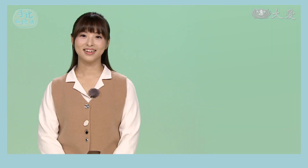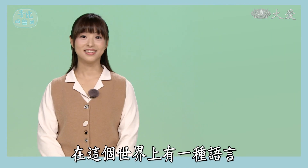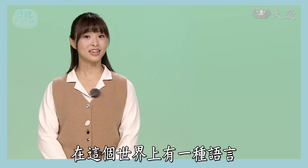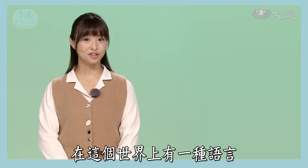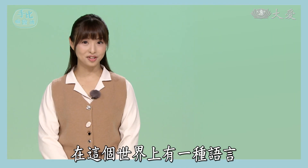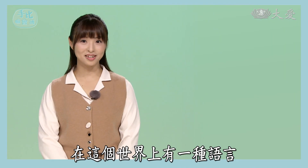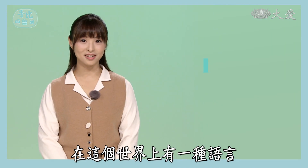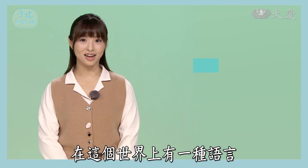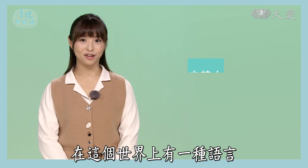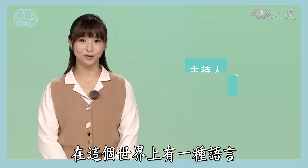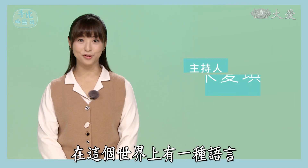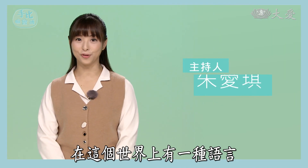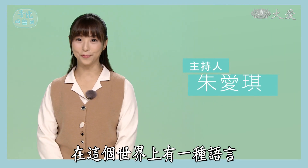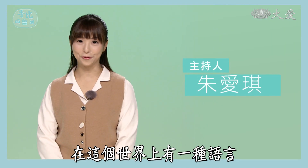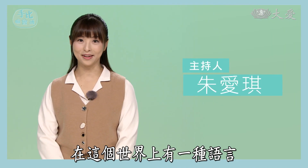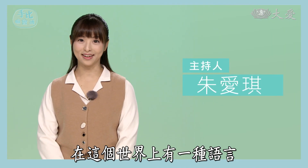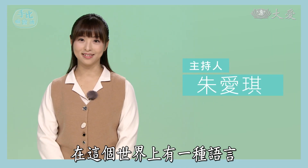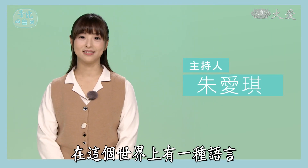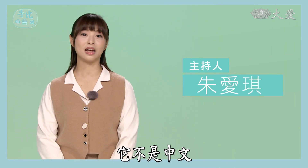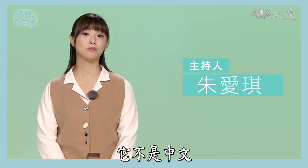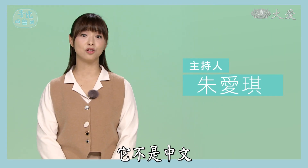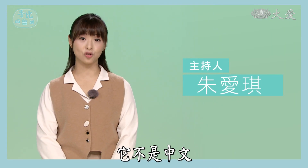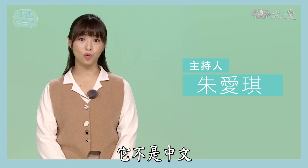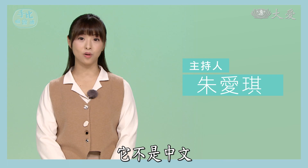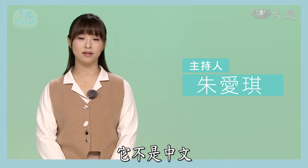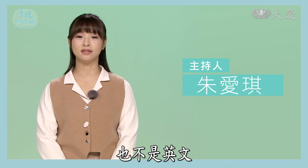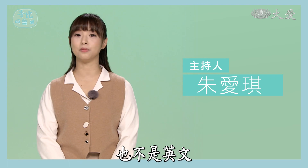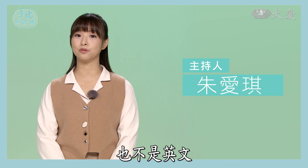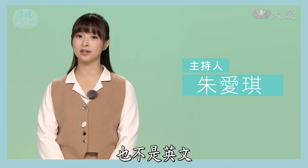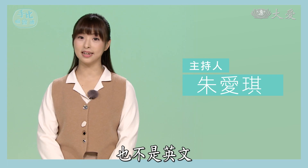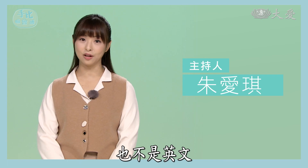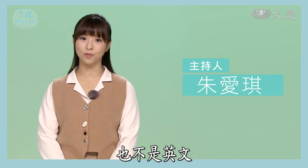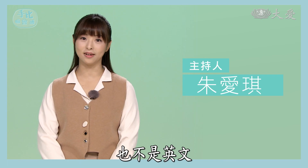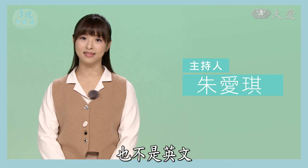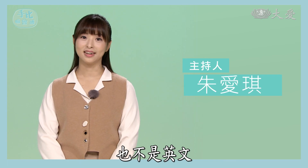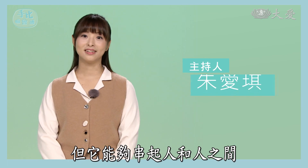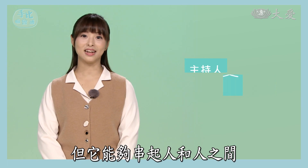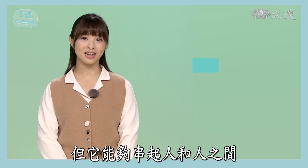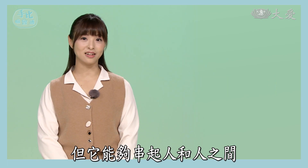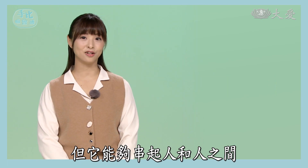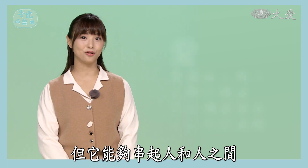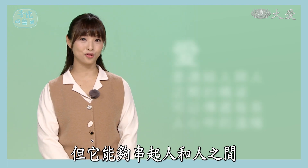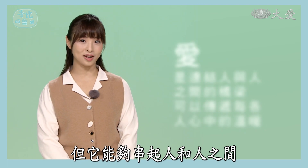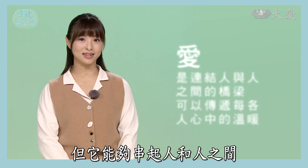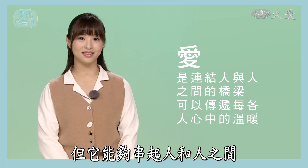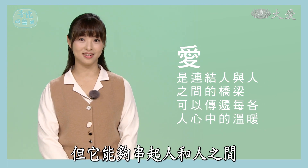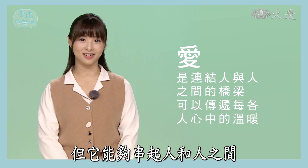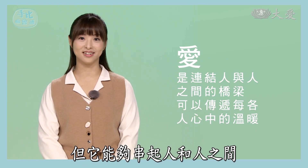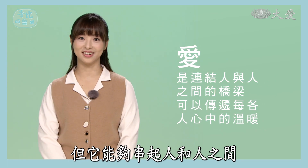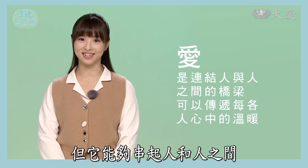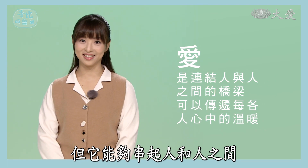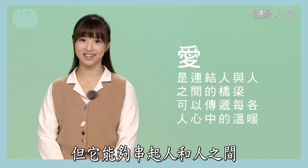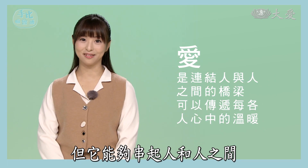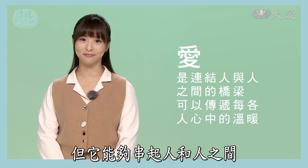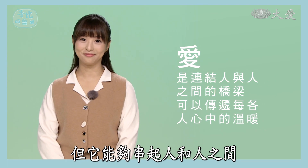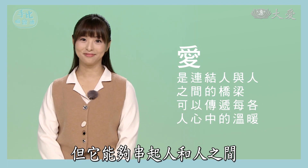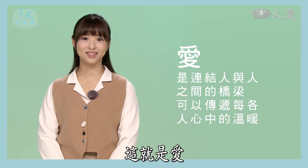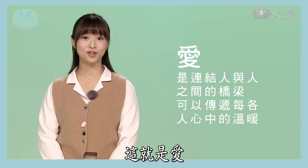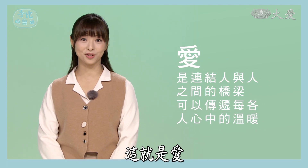在这个世界上，有一种语言，它不是中文，也不是英文，但它能够串起人和人之间，这就是